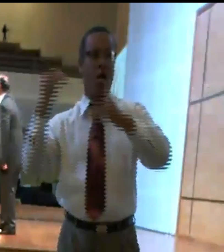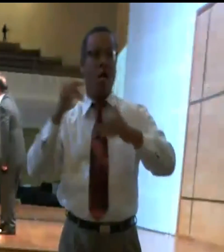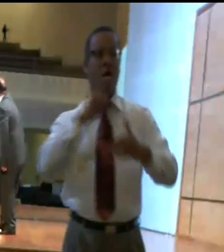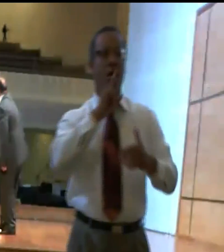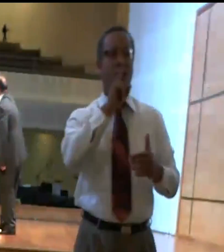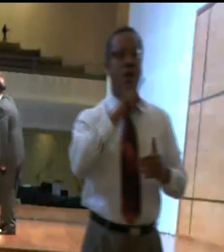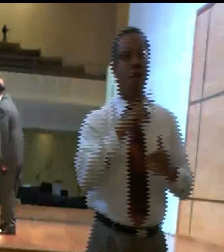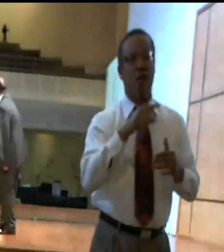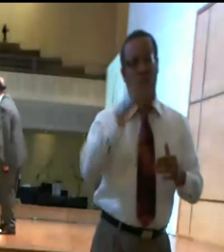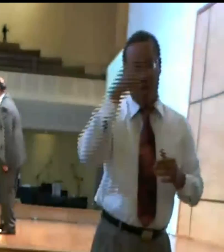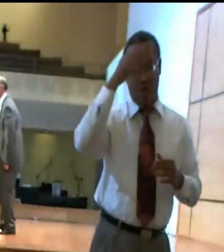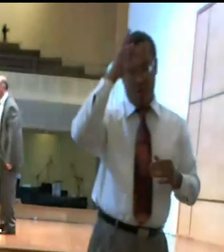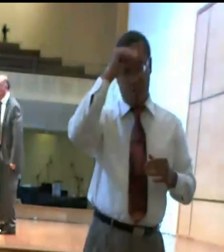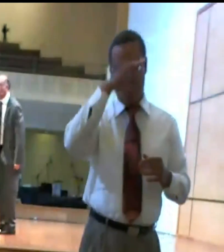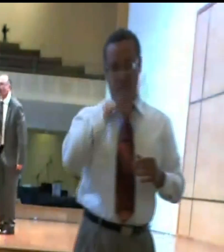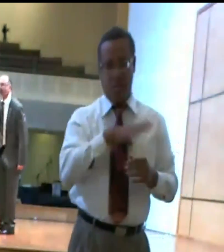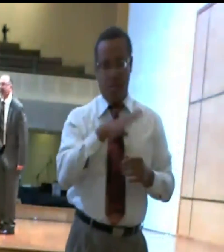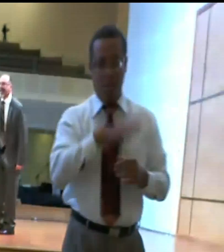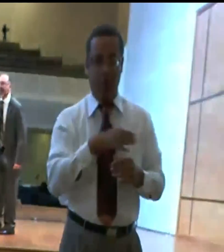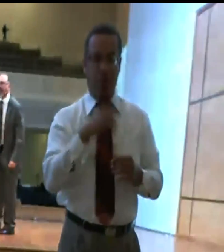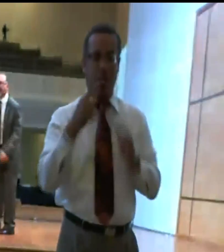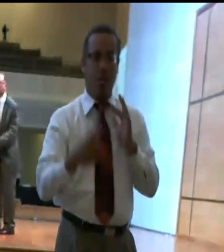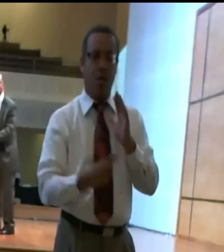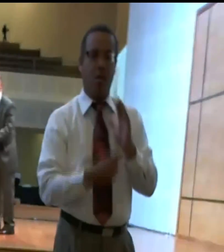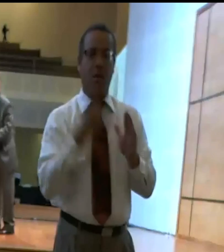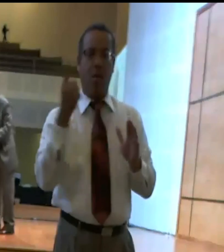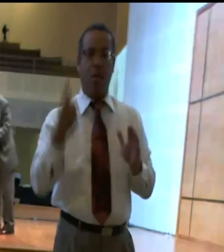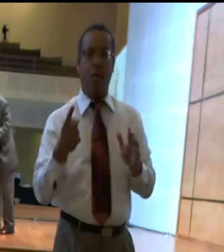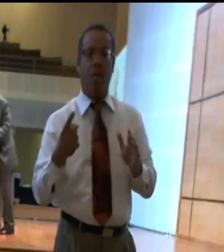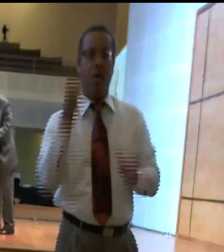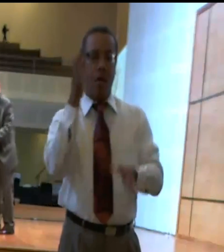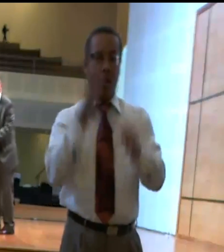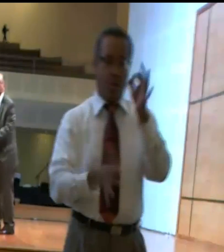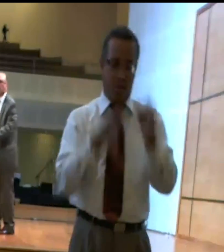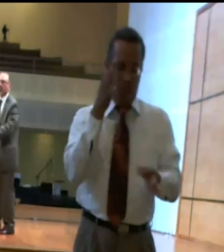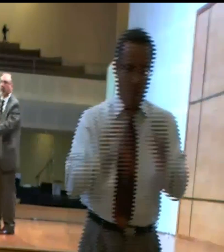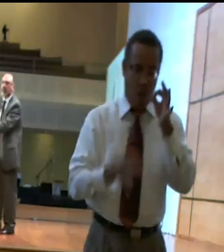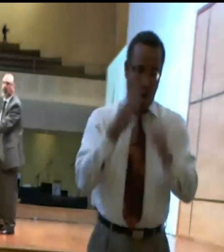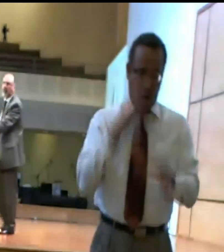Está establecido para los hombres que mueran una sola vez y después de esto, el juicio.